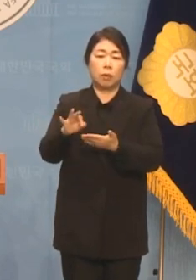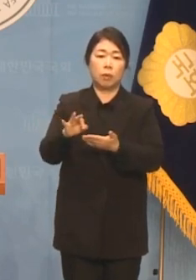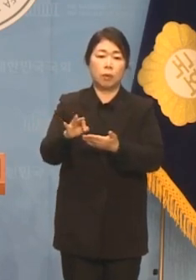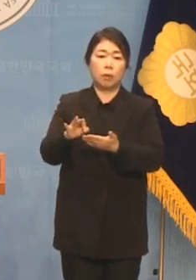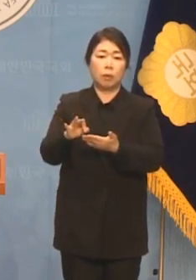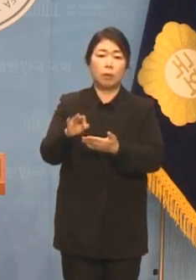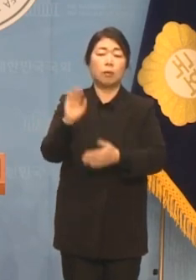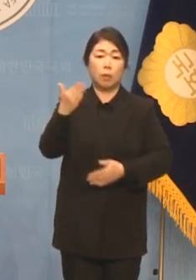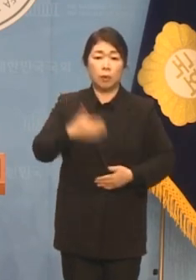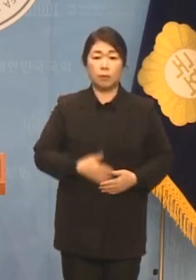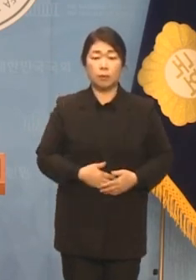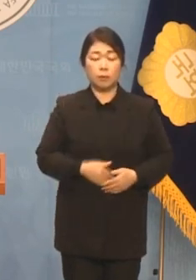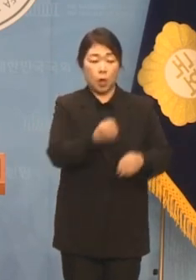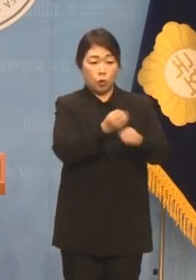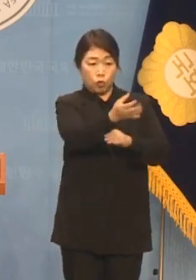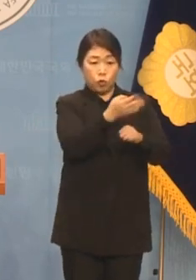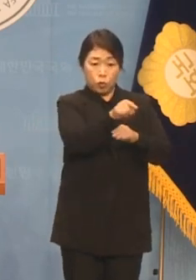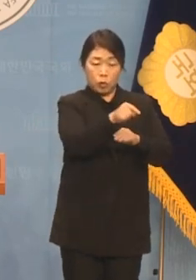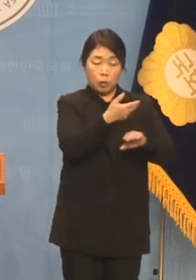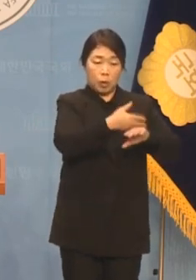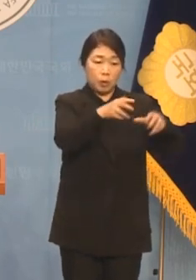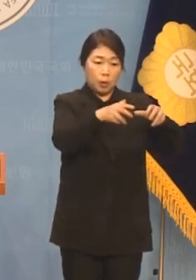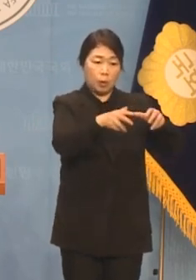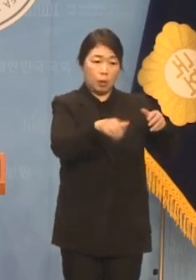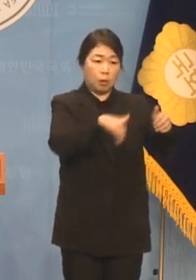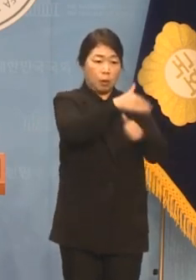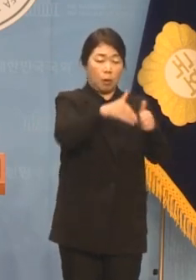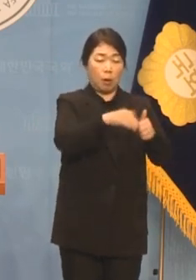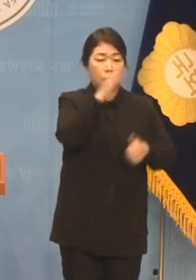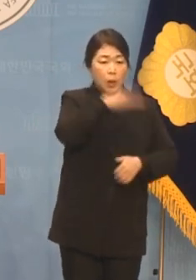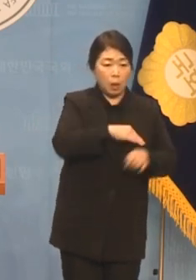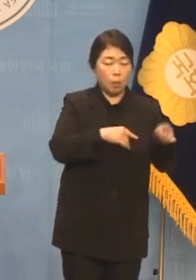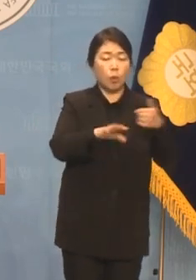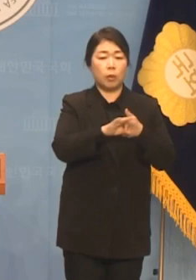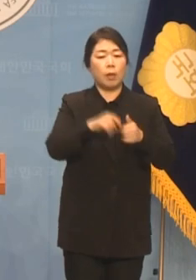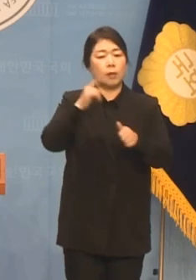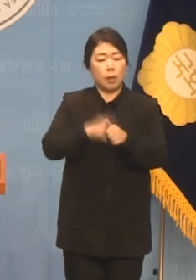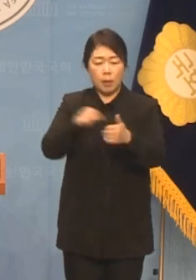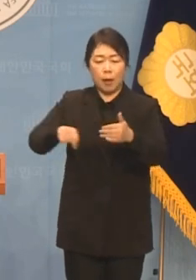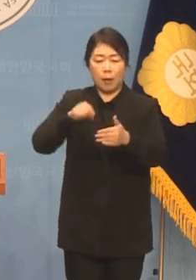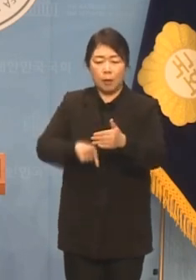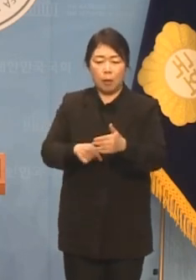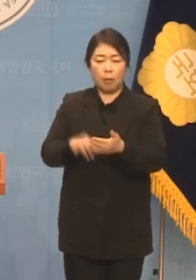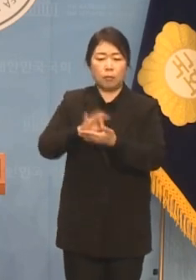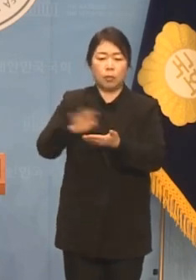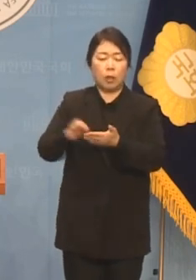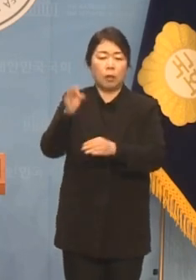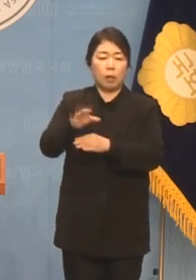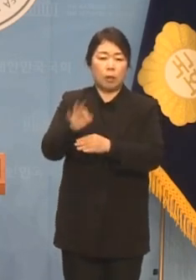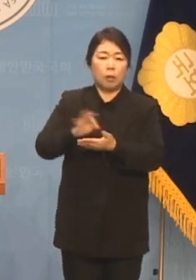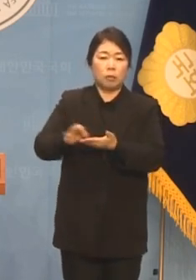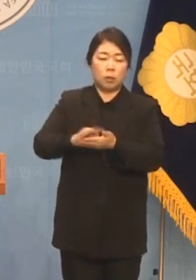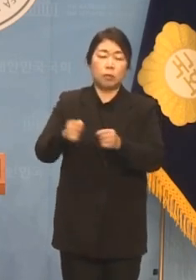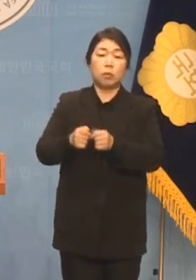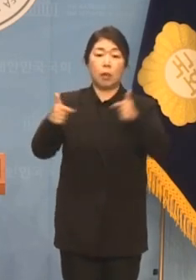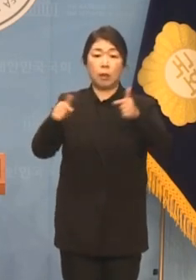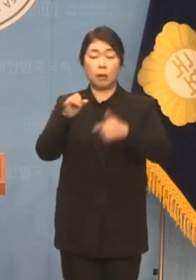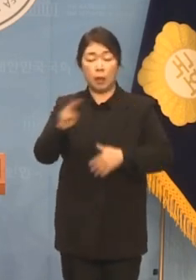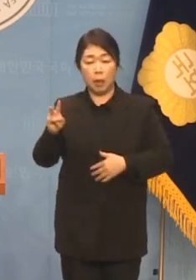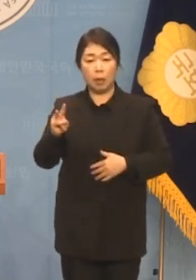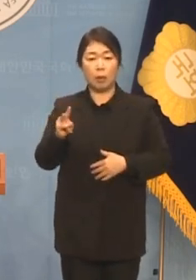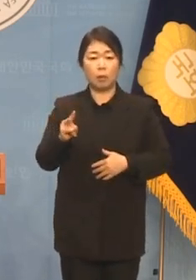있습니다 수출의 대회 여건이 악화하거나 투명할 때는 내수진작을 통해서 성장률을 관리해야